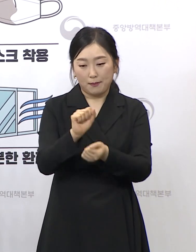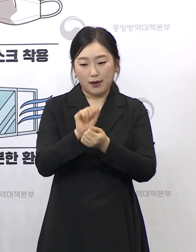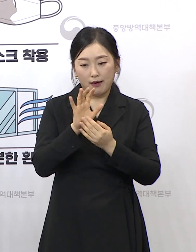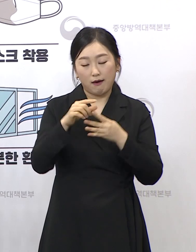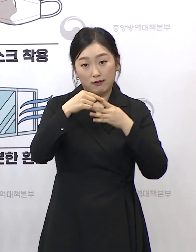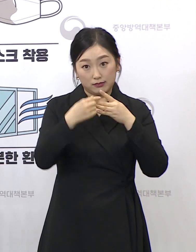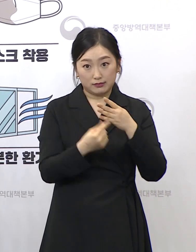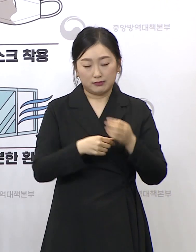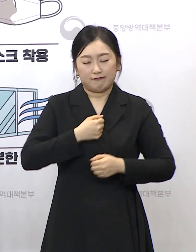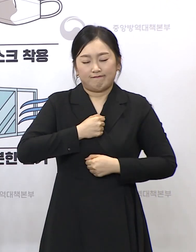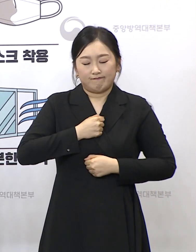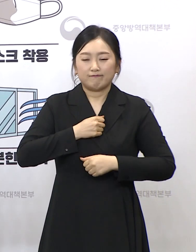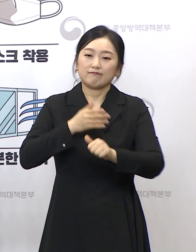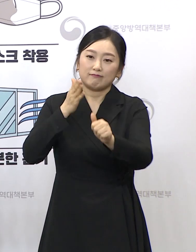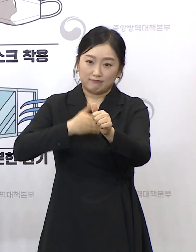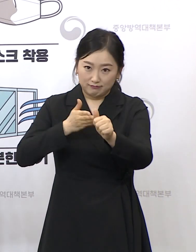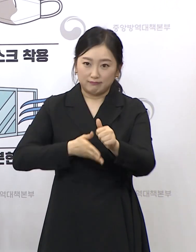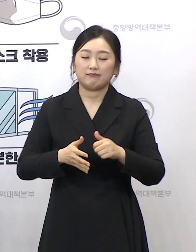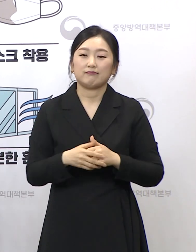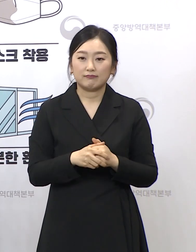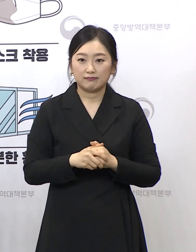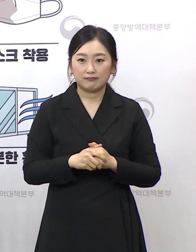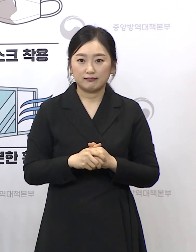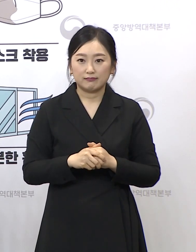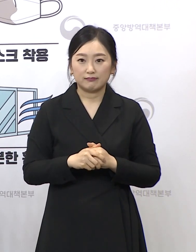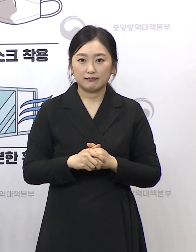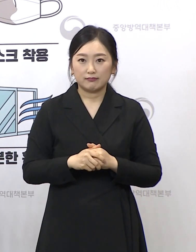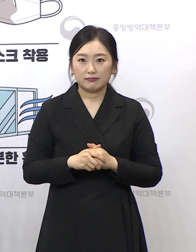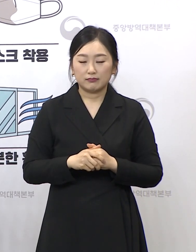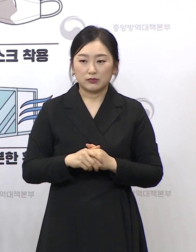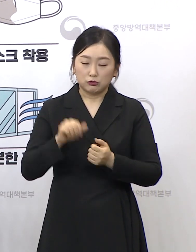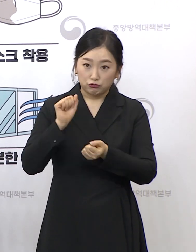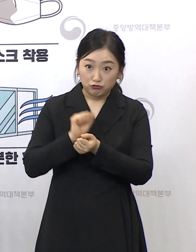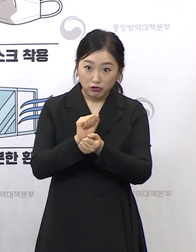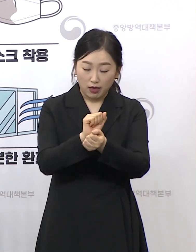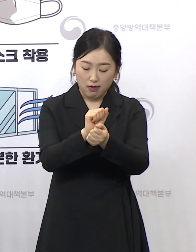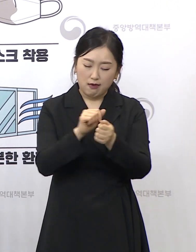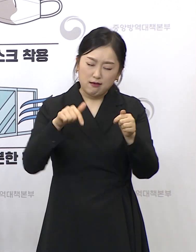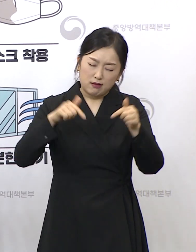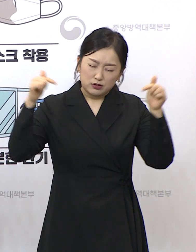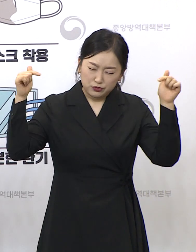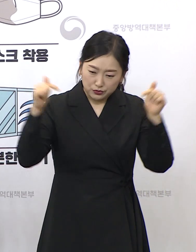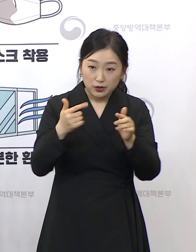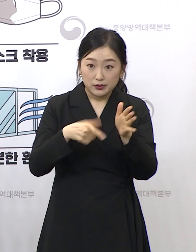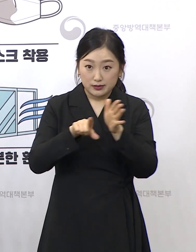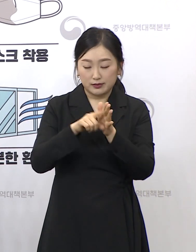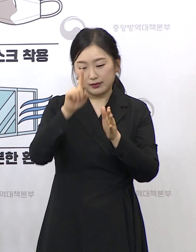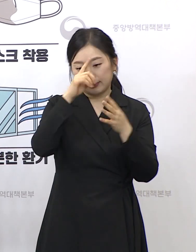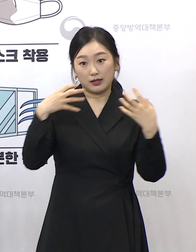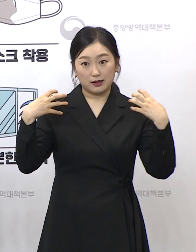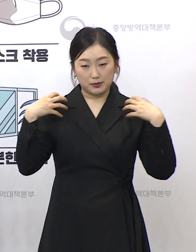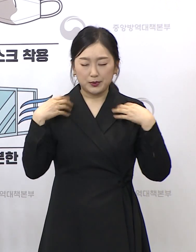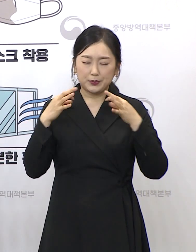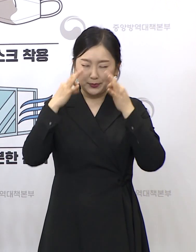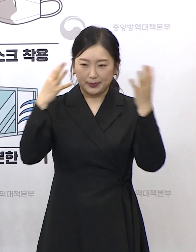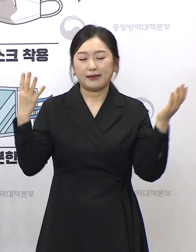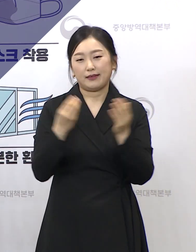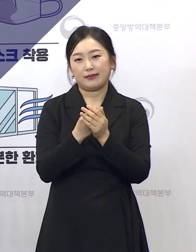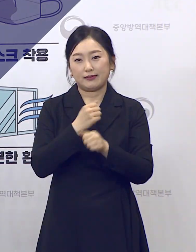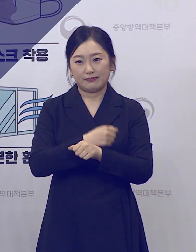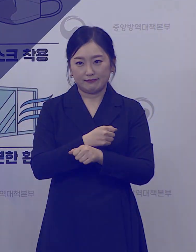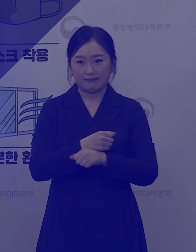철저하게 준수해 주시기를 부탁드립니다. 유행을 종식시키기 위해서 정부도 최선의 노력을 다하겠습니다.